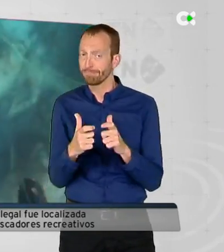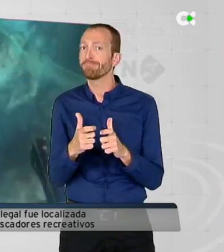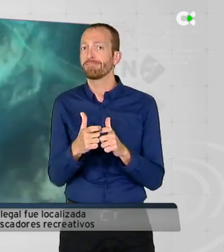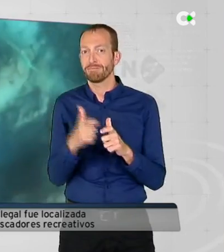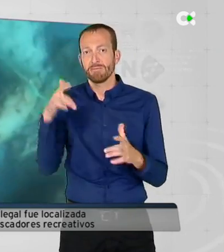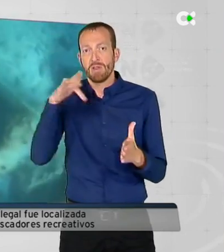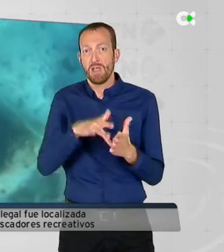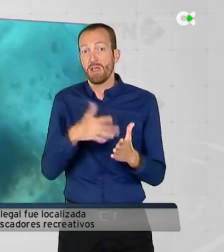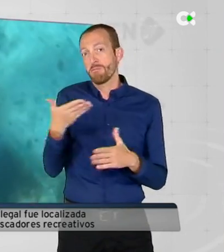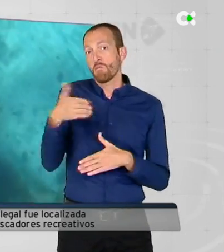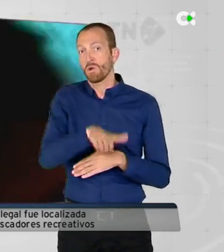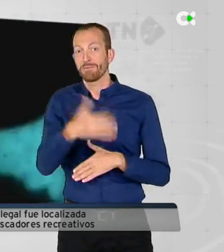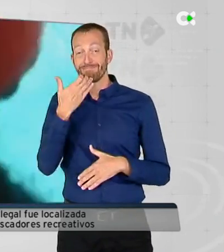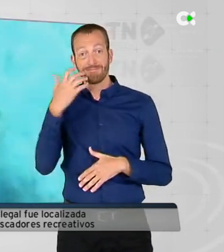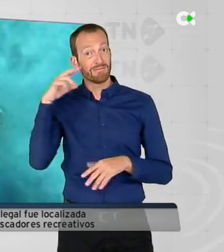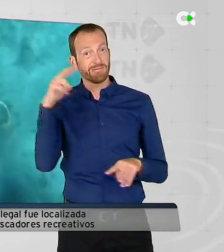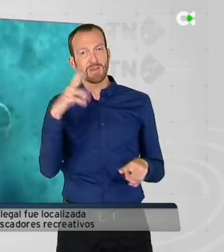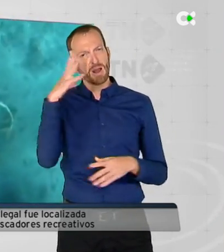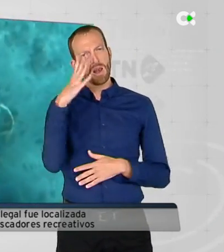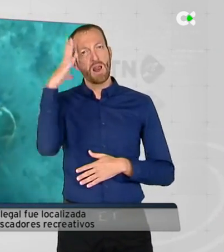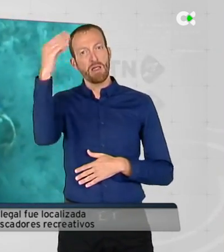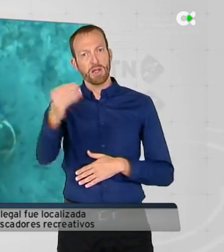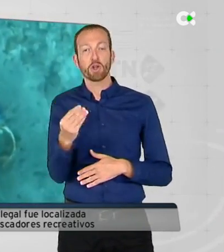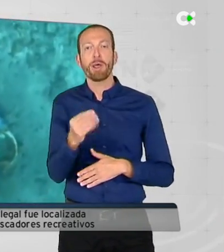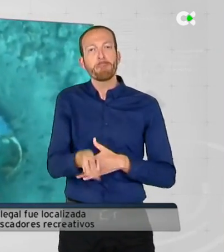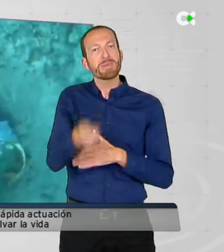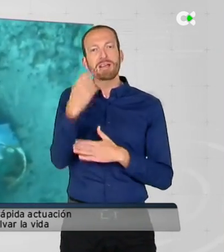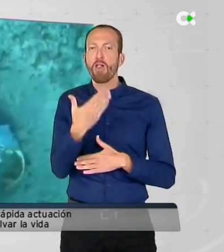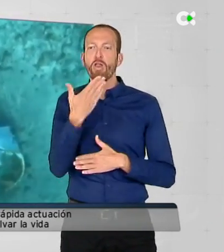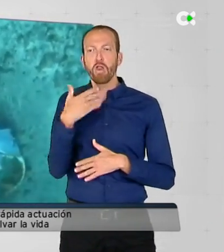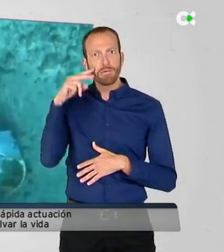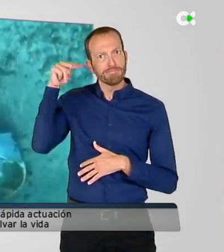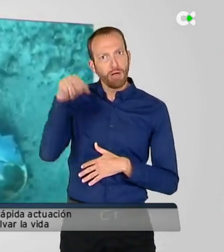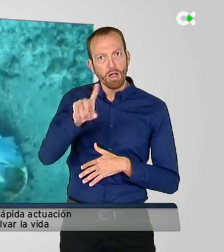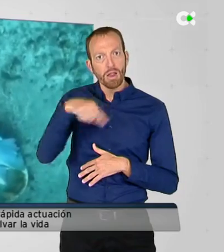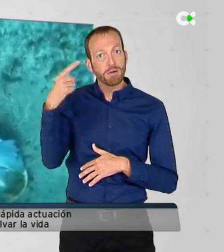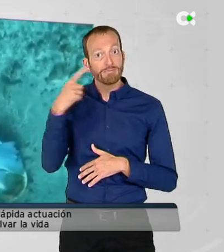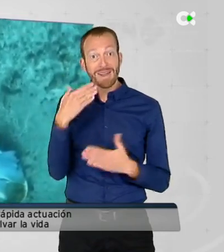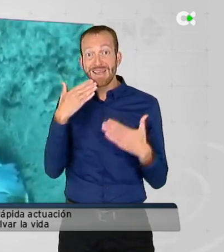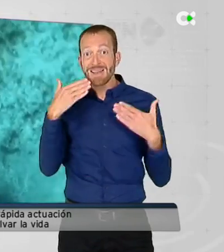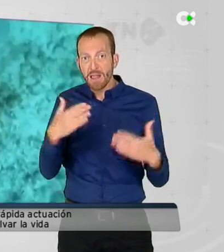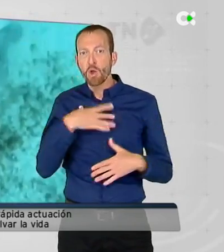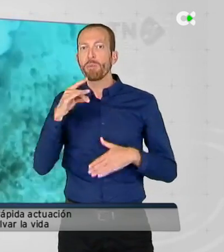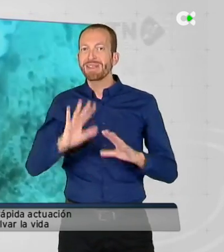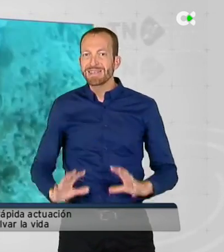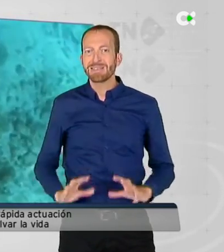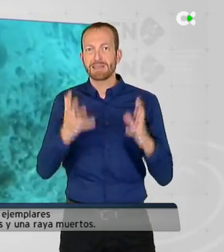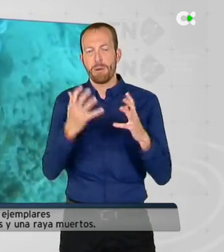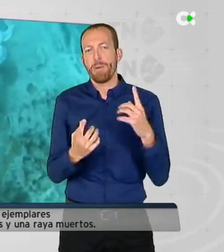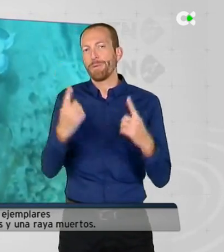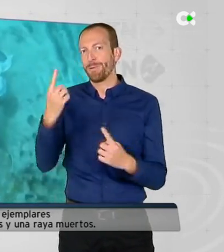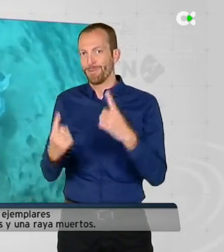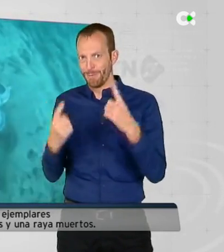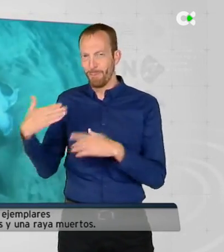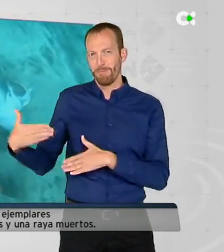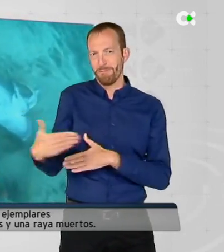de pesca ilegal fue localizada en Lanzarote por pescadores recreativos y gracias a su rápida actuación se pudo salvar la vida de